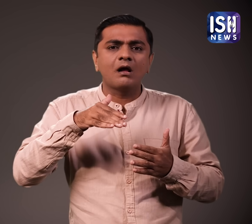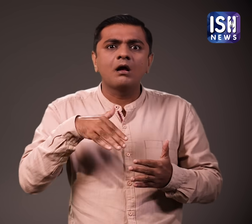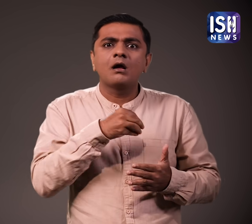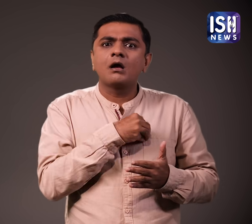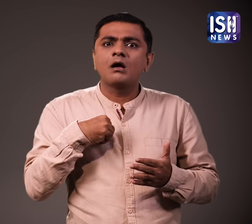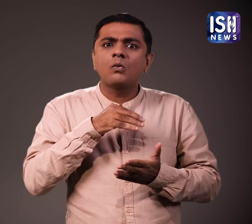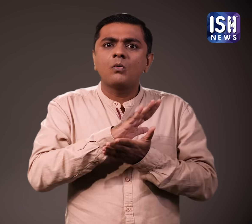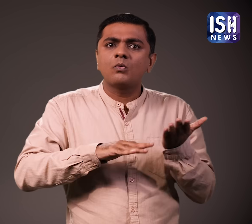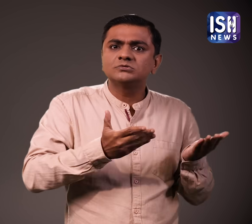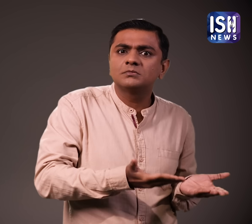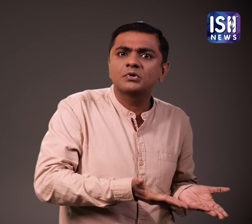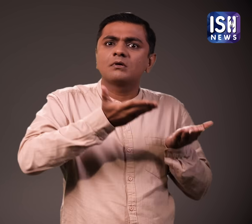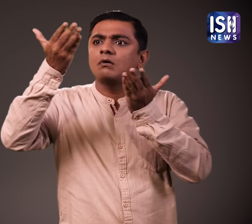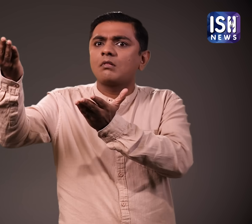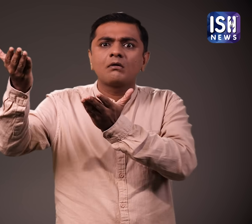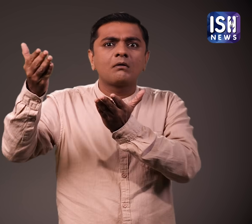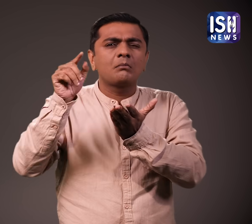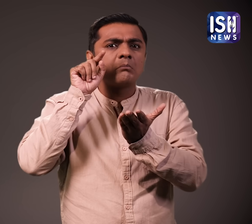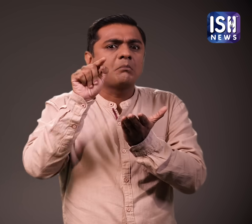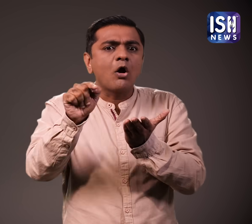अस्पता में भर्तिकर आया गया था।